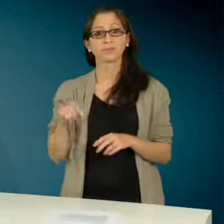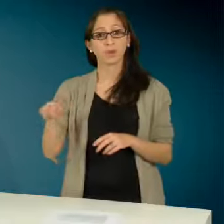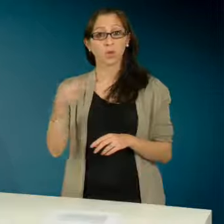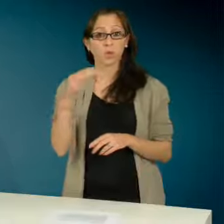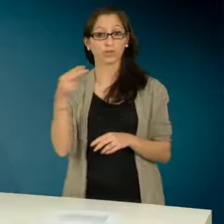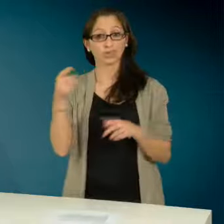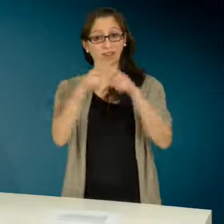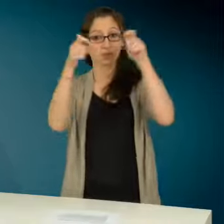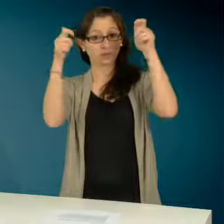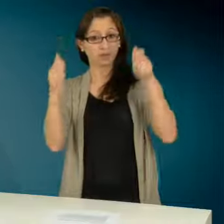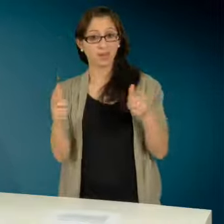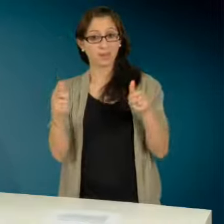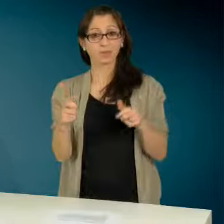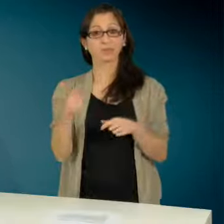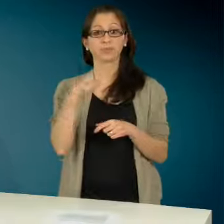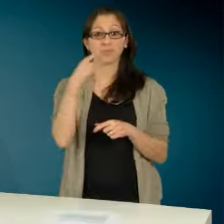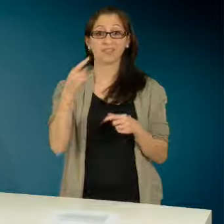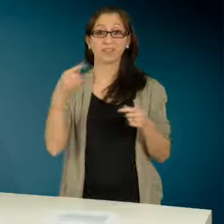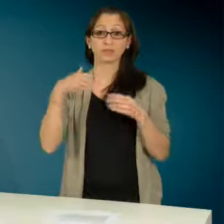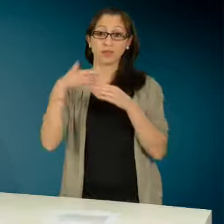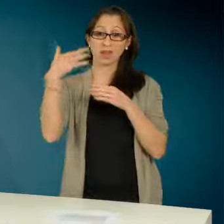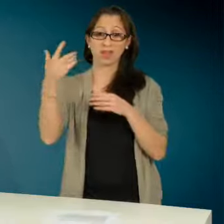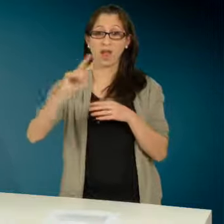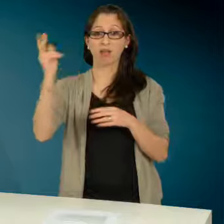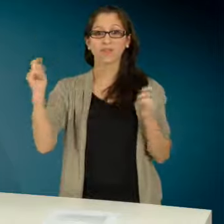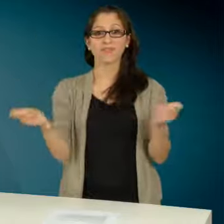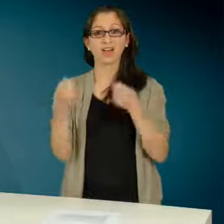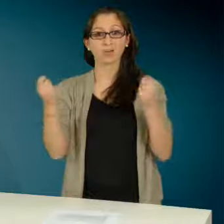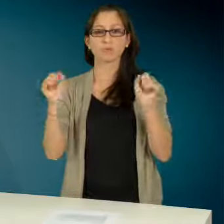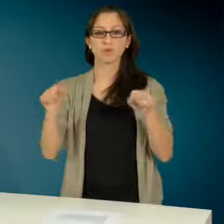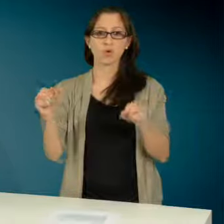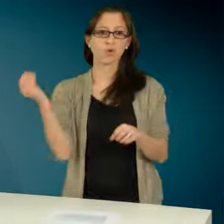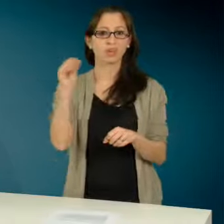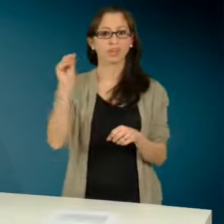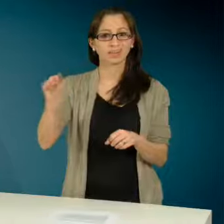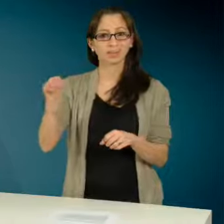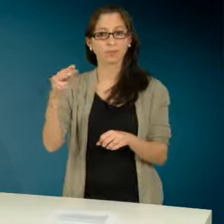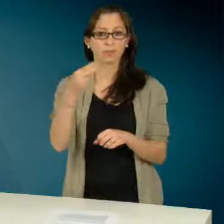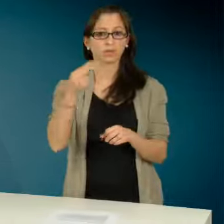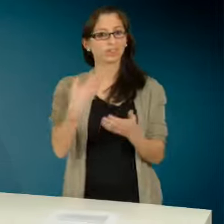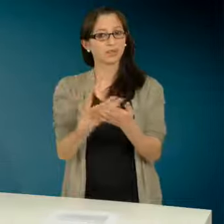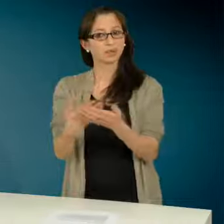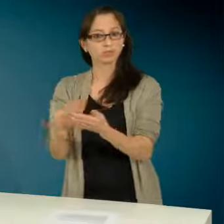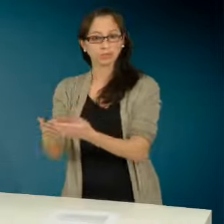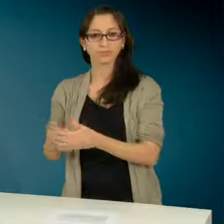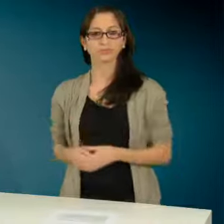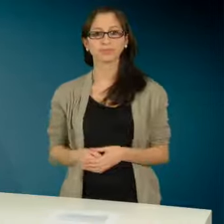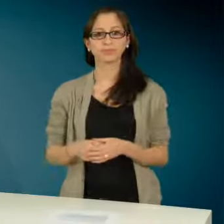Die Untertitelunternehmen sagen, dass es möglich ist, später weitere Werbungen zu untertiteln.